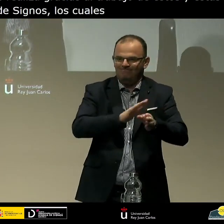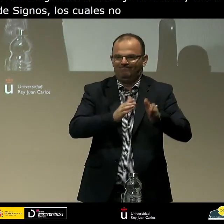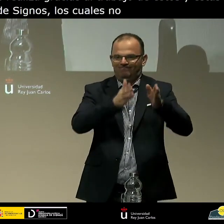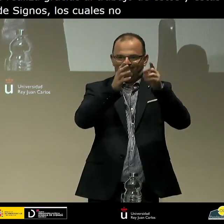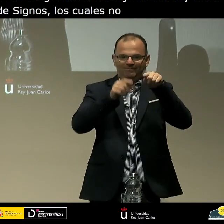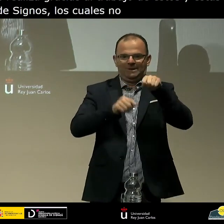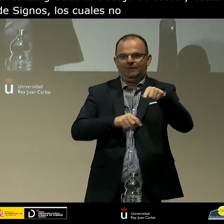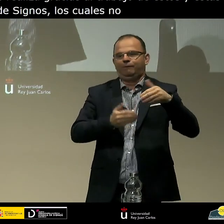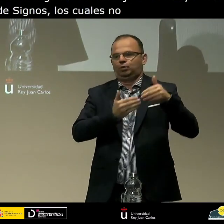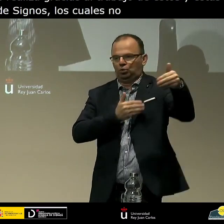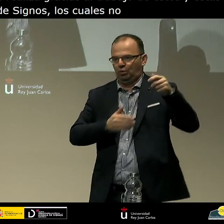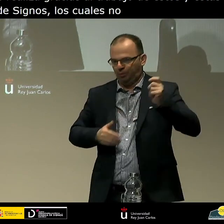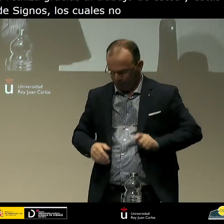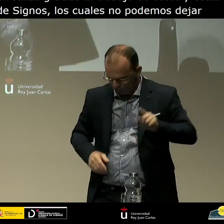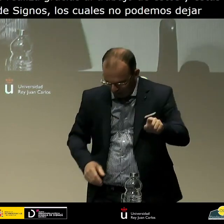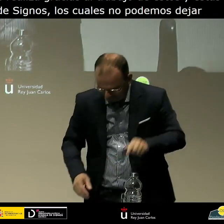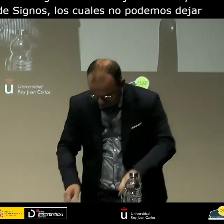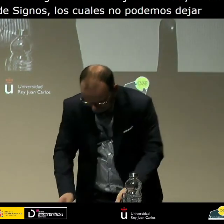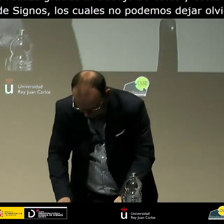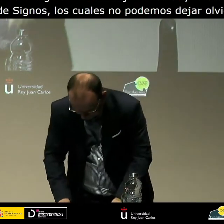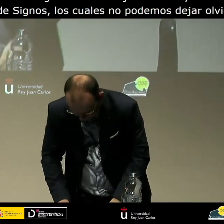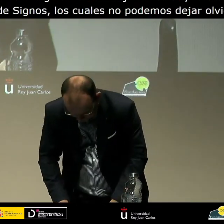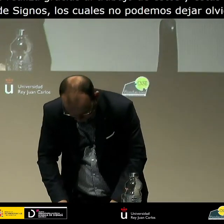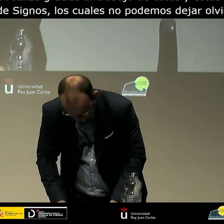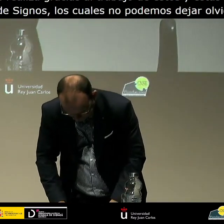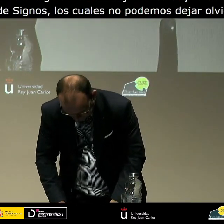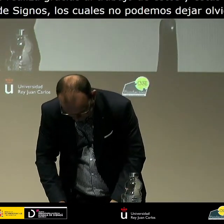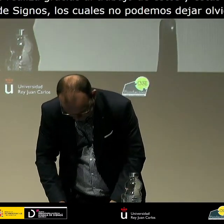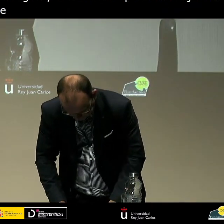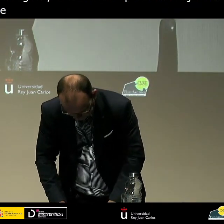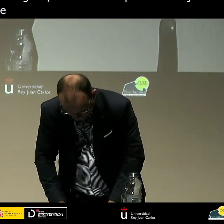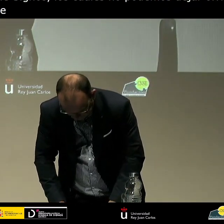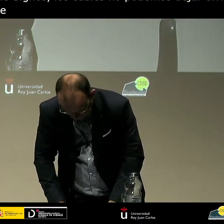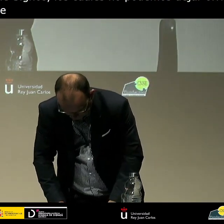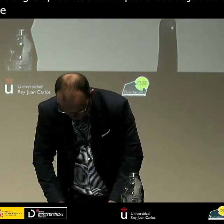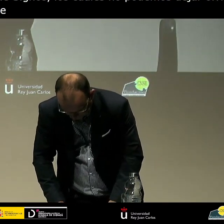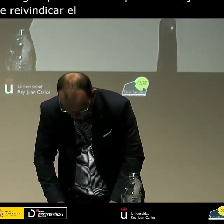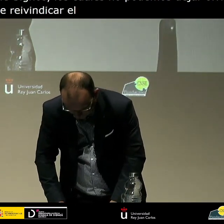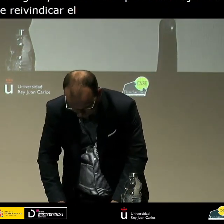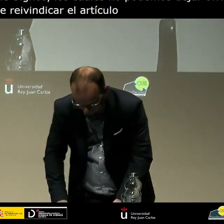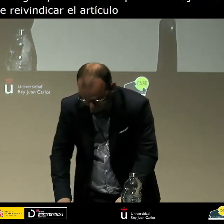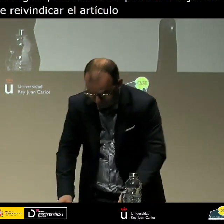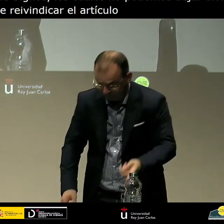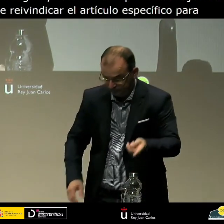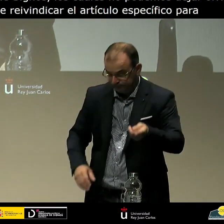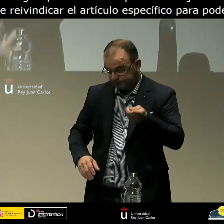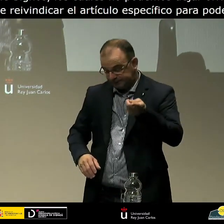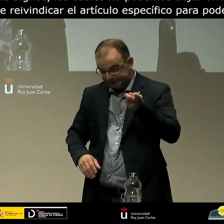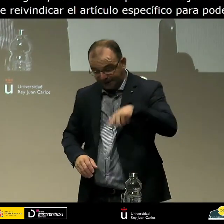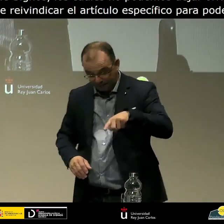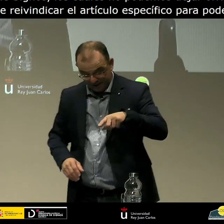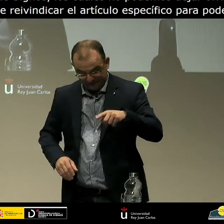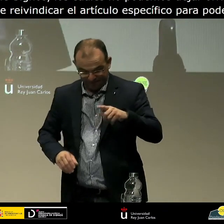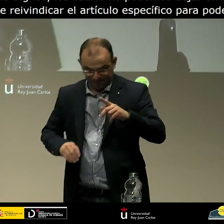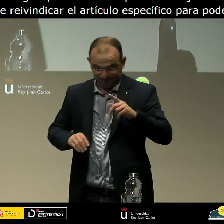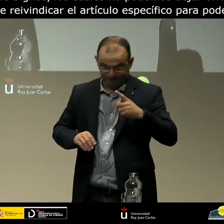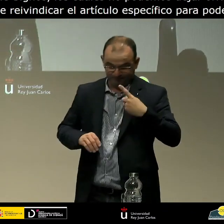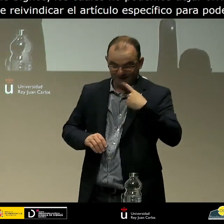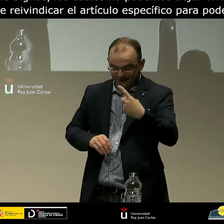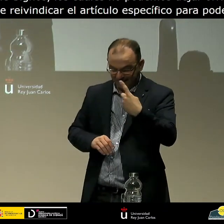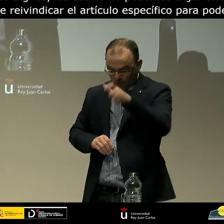reivindicar este artículo específico para poder velar por el futuro de estos profesionales.